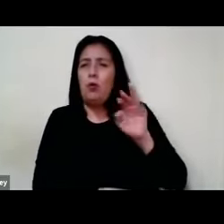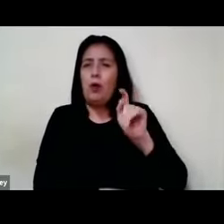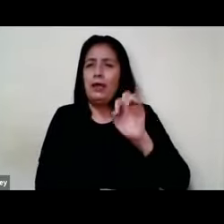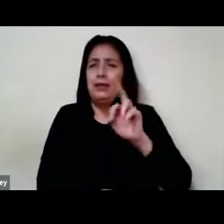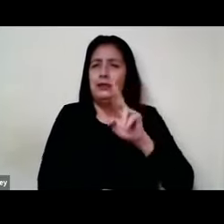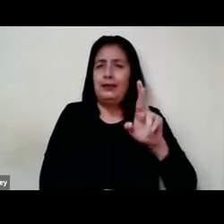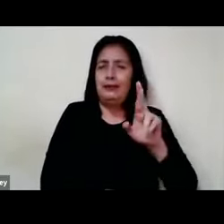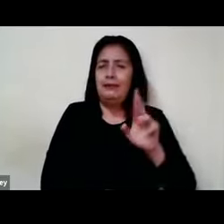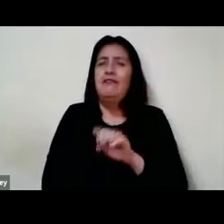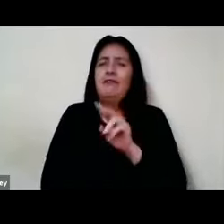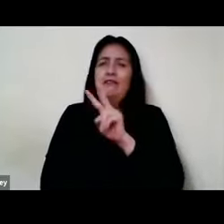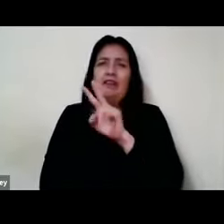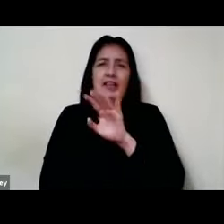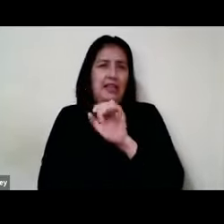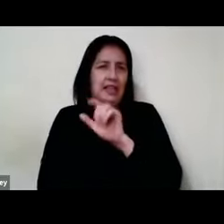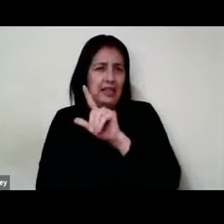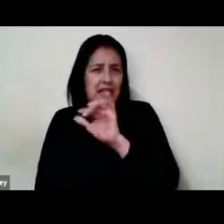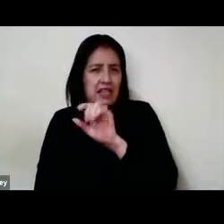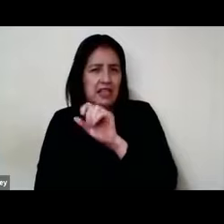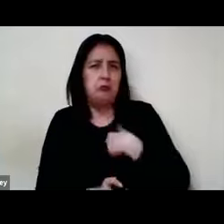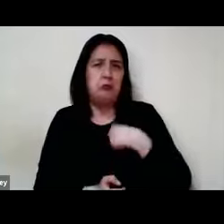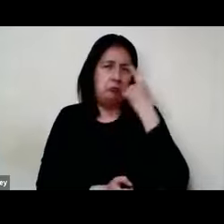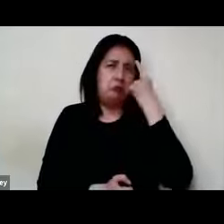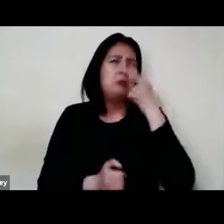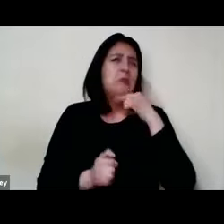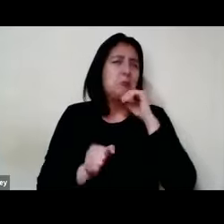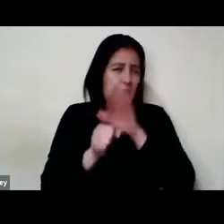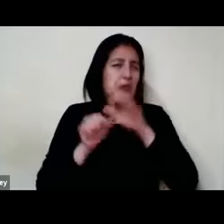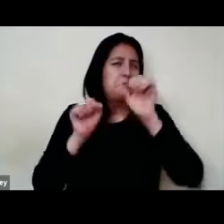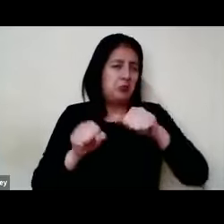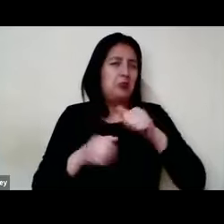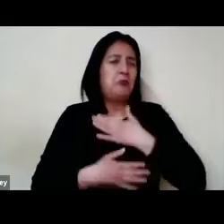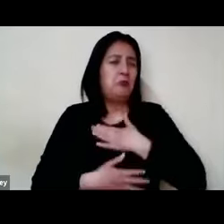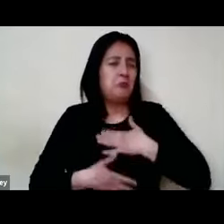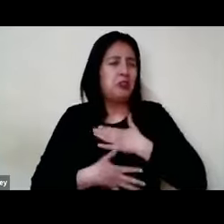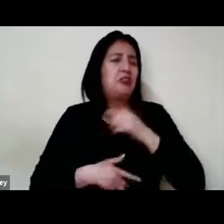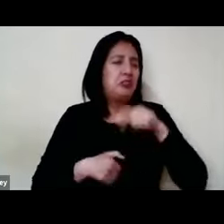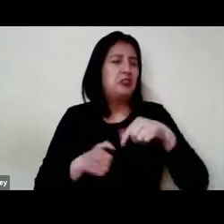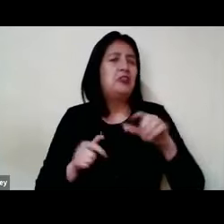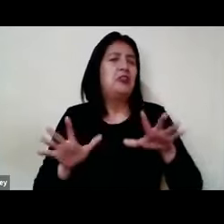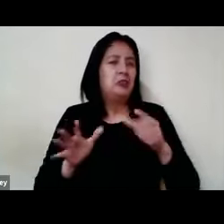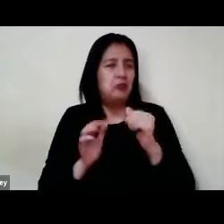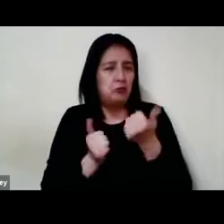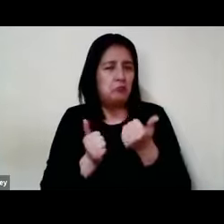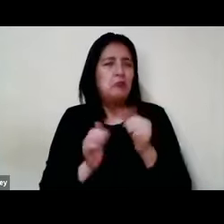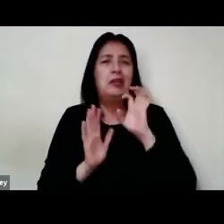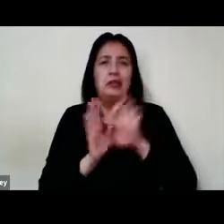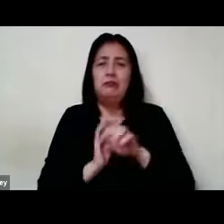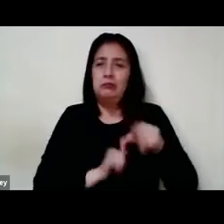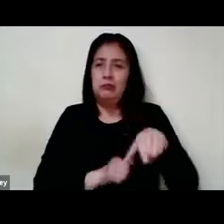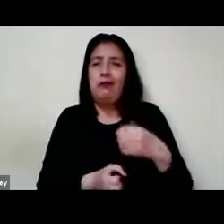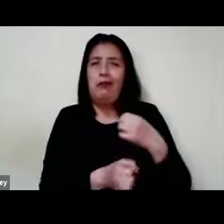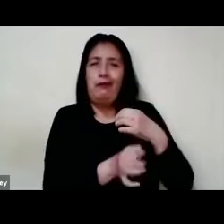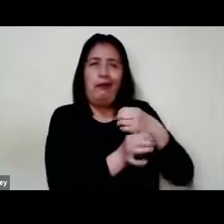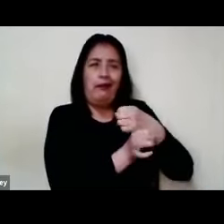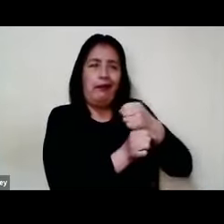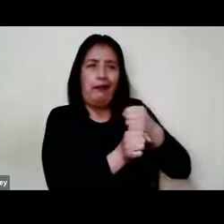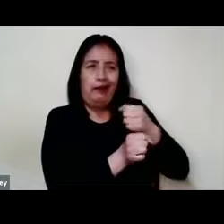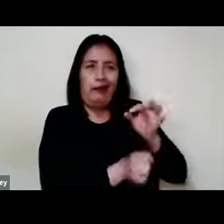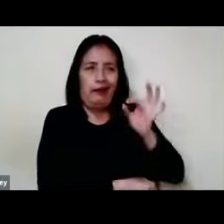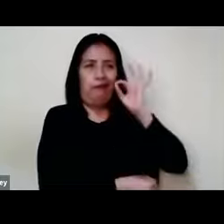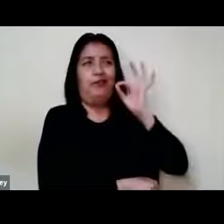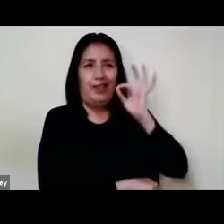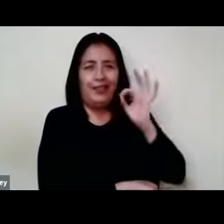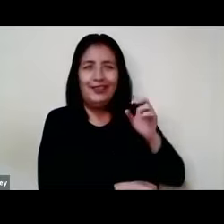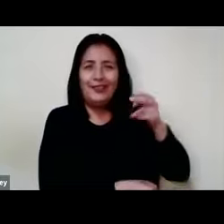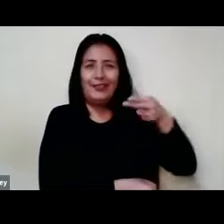que va a ser un programa muy entretenido, muy ilustrativo. Café Virtual con Hugo Díaz